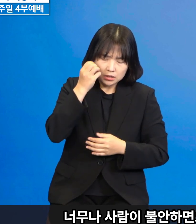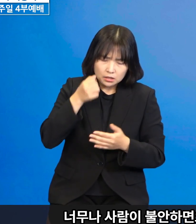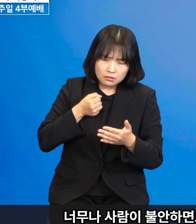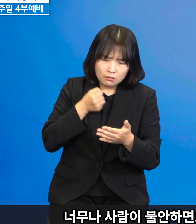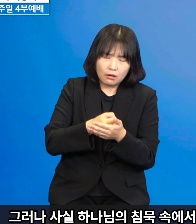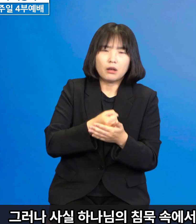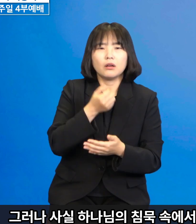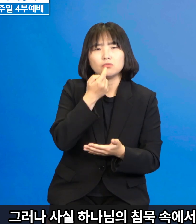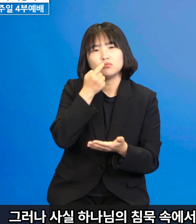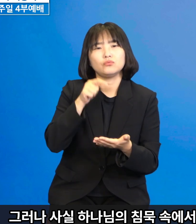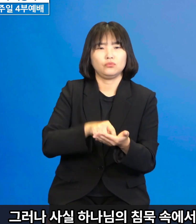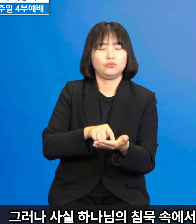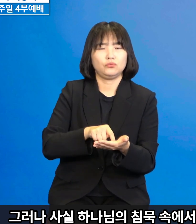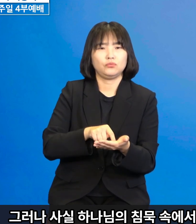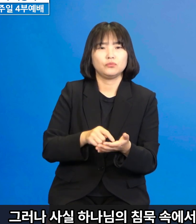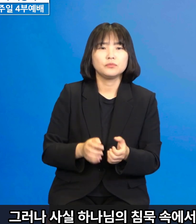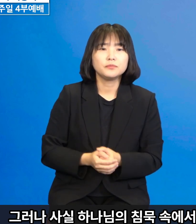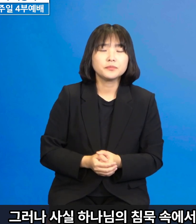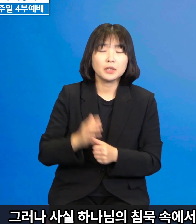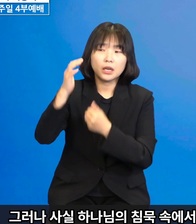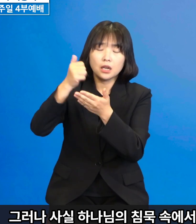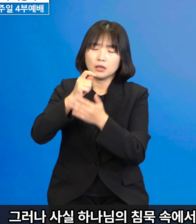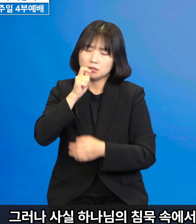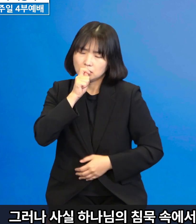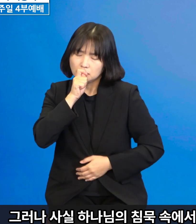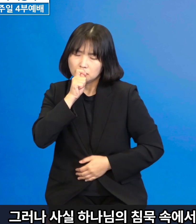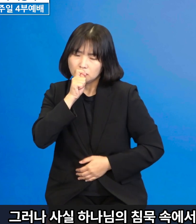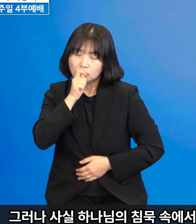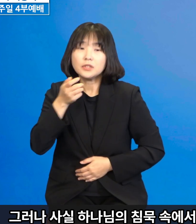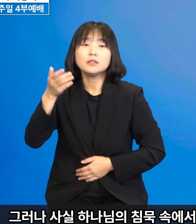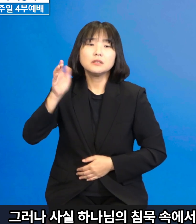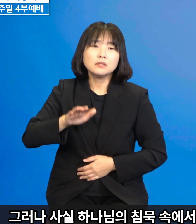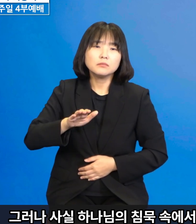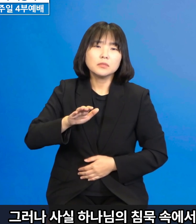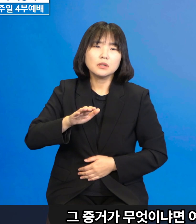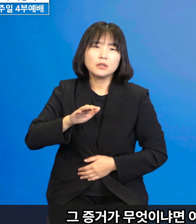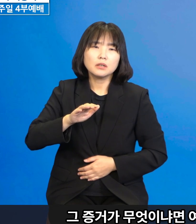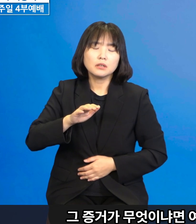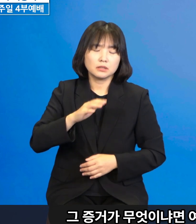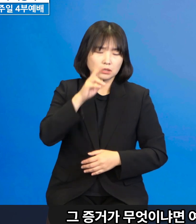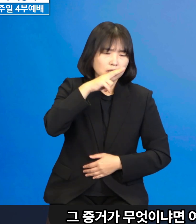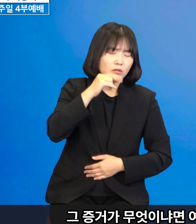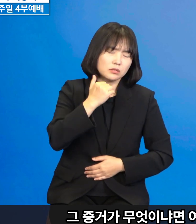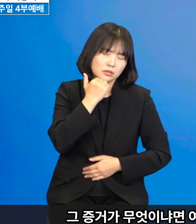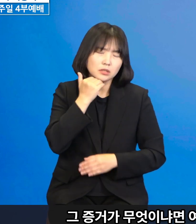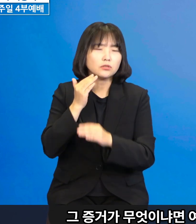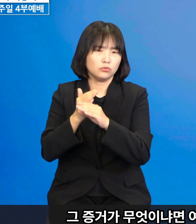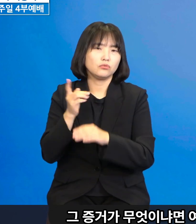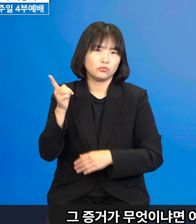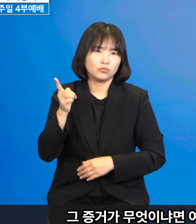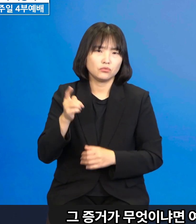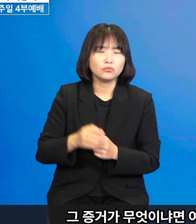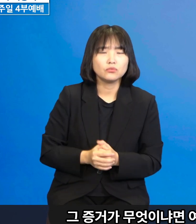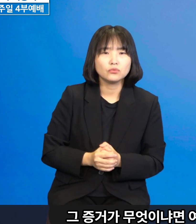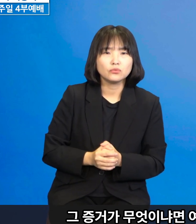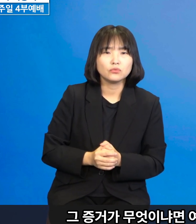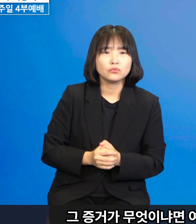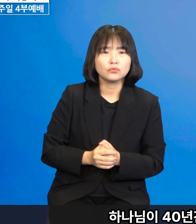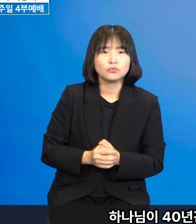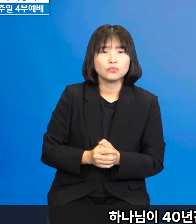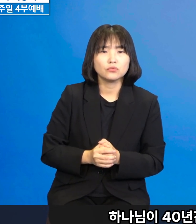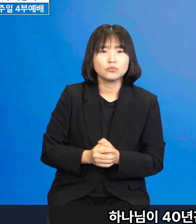하죠. 그러나 사실 하나님은 침묵 속에서도 여전히 사실 그를 기다리고 있었어요. 그 증거가 무엇이냐면 여러분, 40년 통치